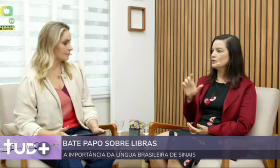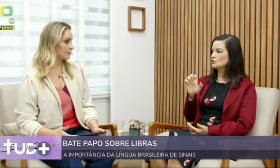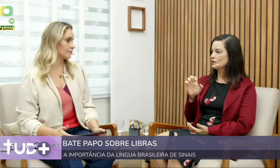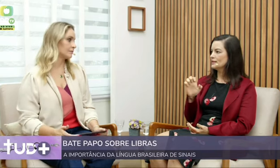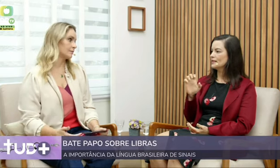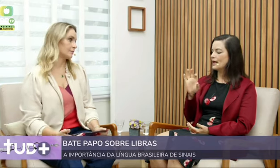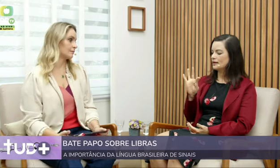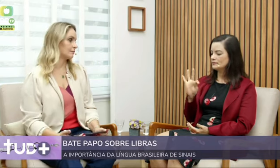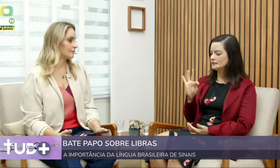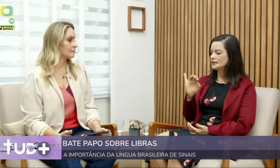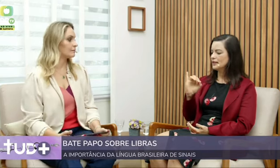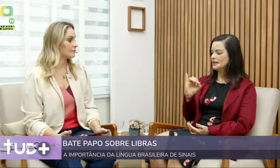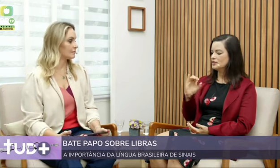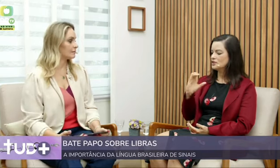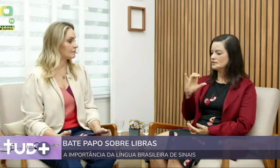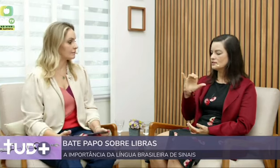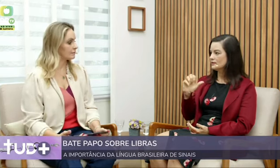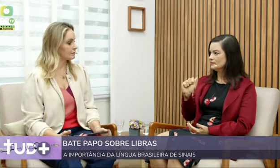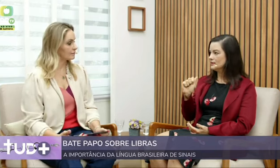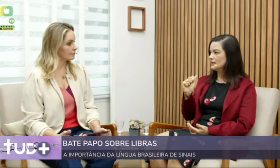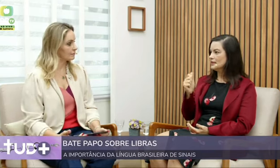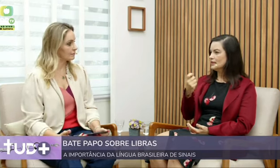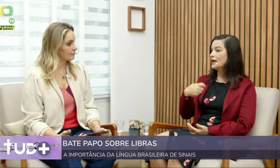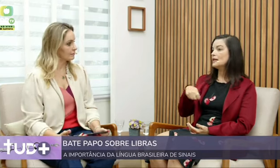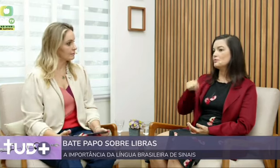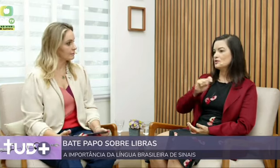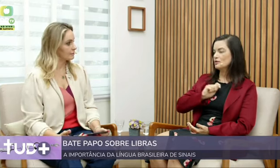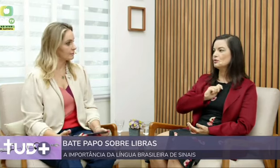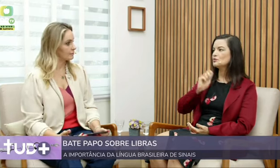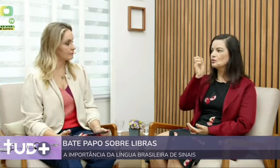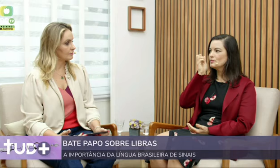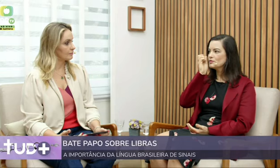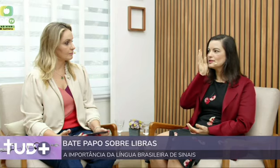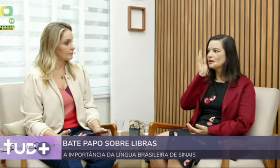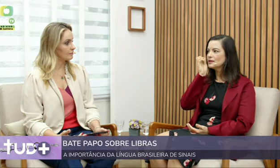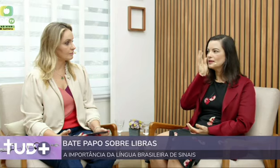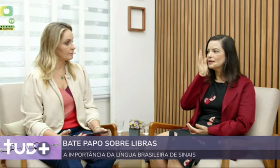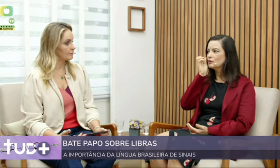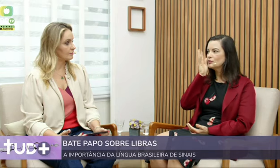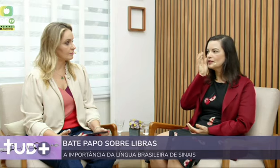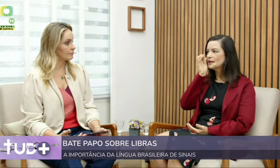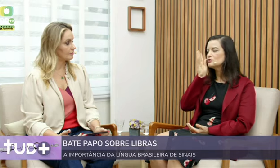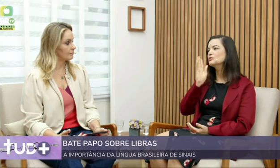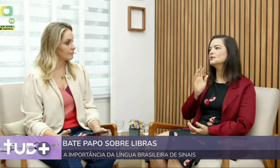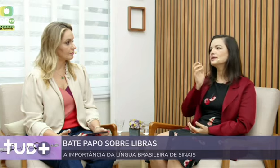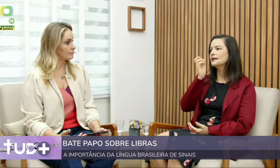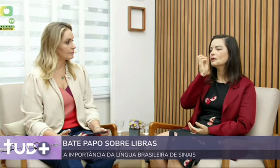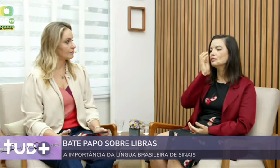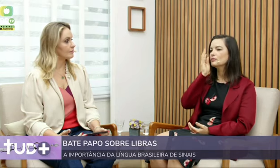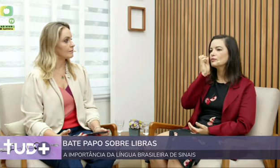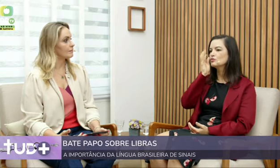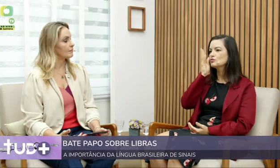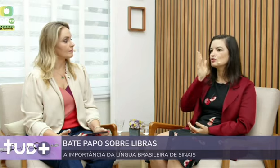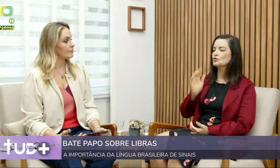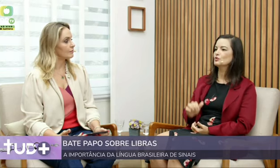primeiro soletrar, que é Letícia. E aí depois eu tenho o meu sinal, que é da comunidade surda, né? Um surdo